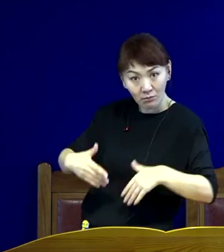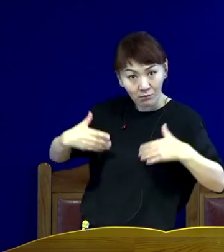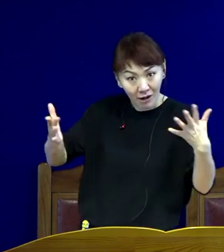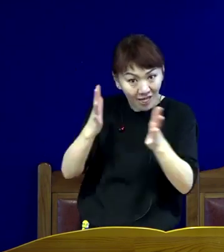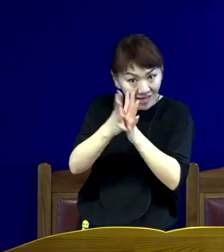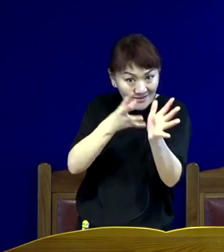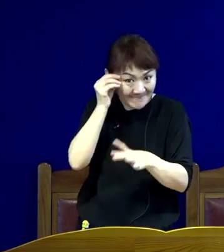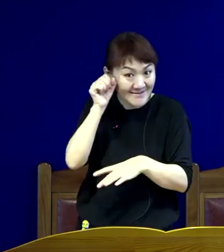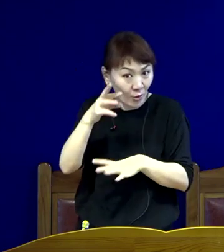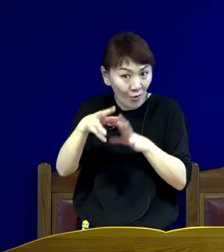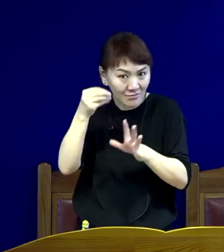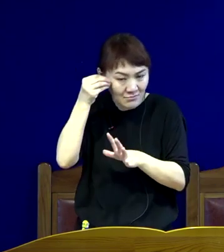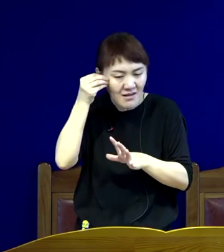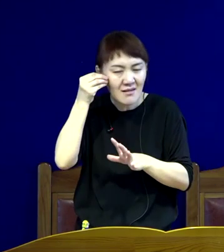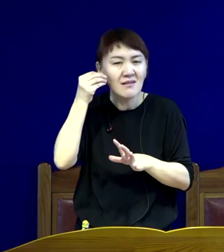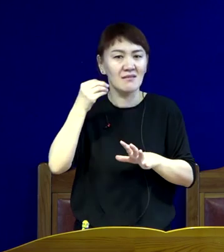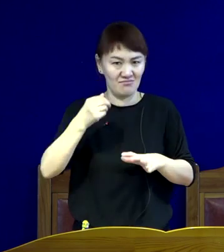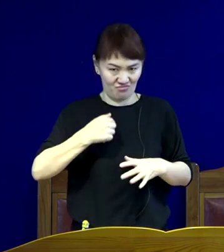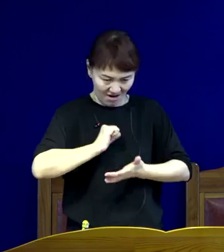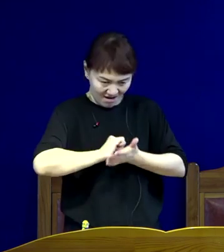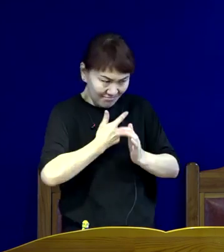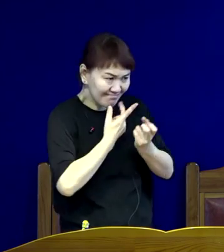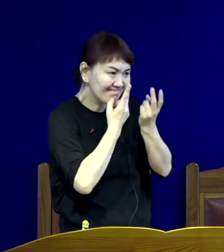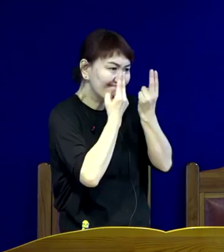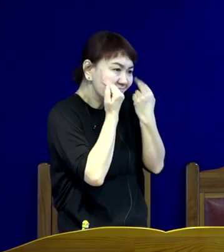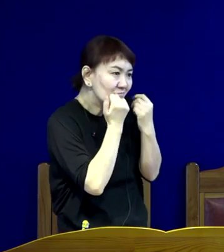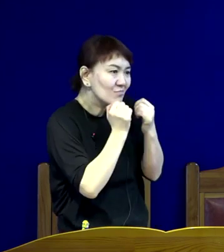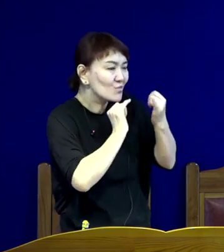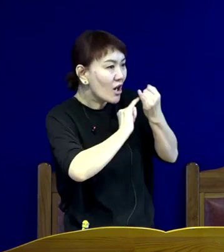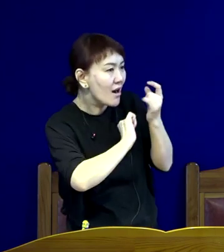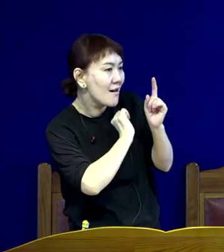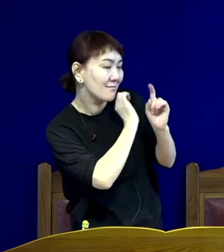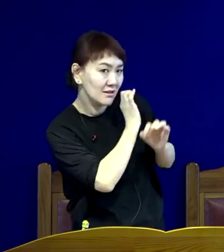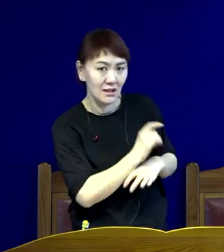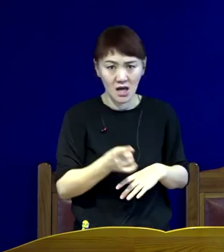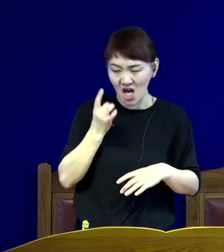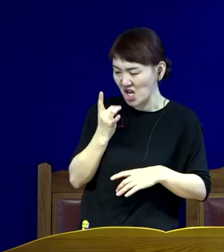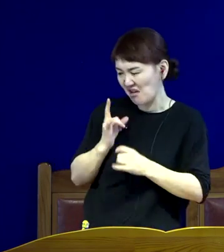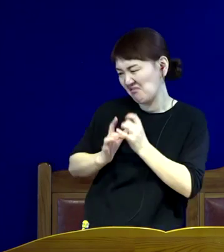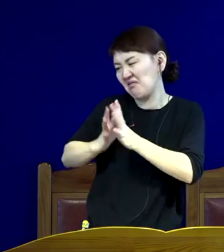оройлоо үнэнчээр биелүүлэхийн төлөө зүтгэдэг байх хэрэгтэй.